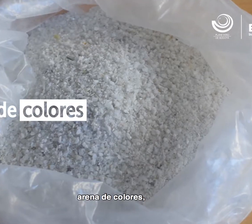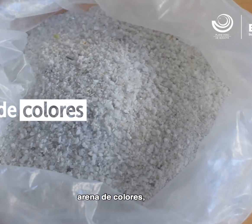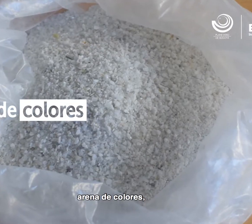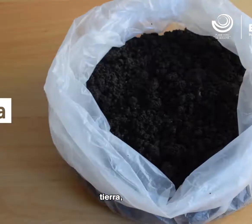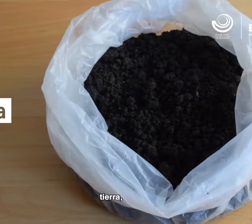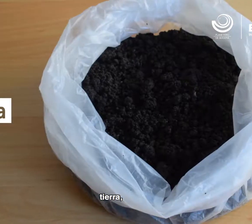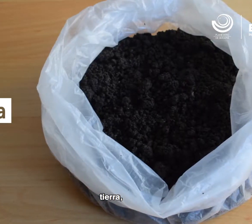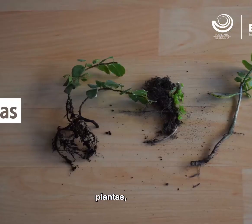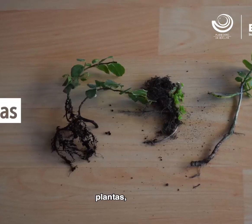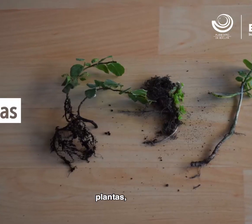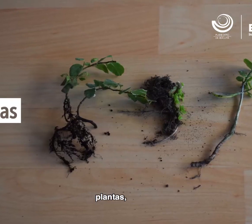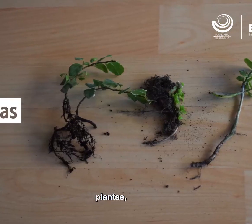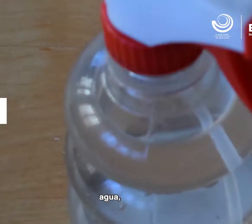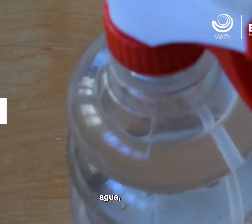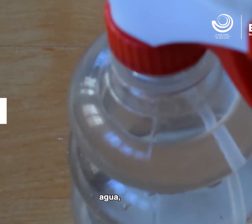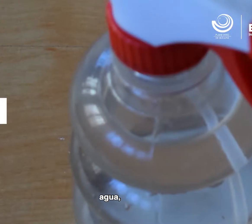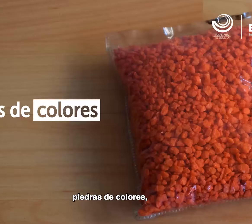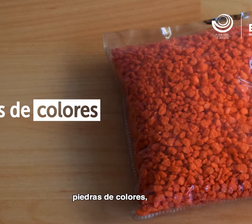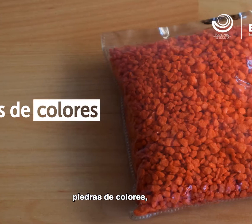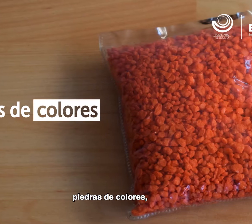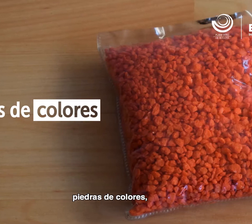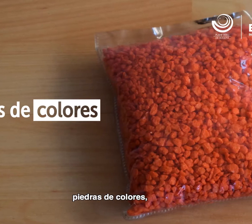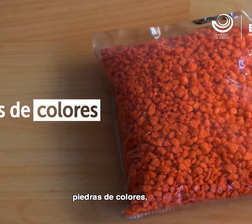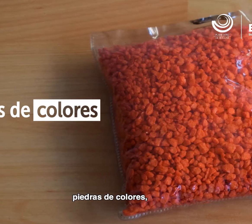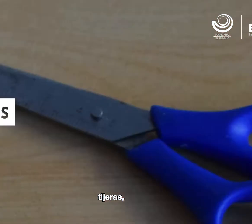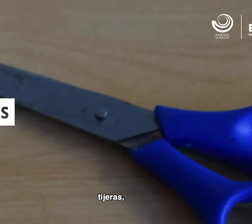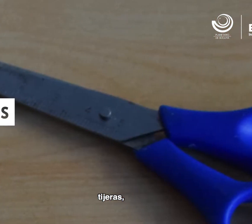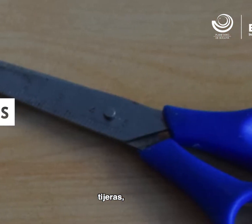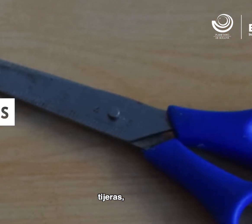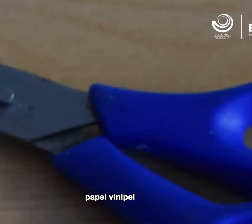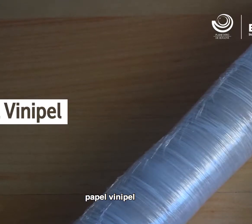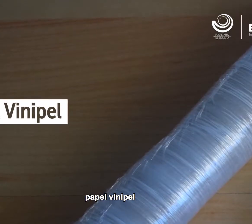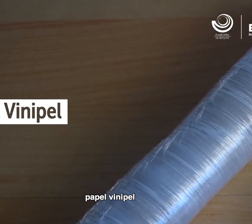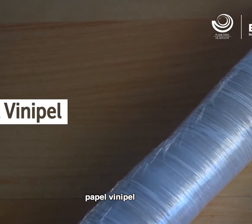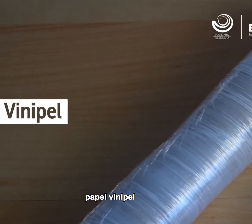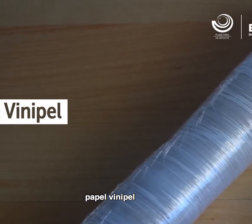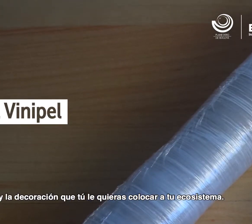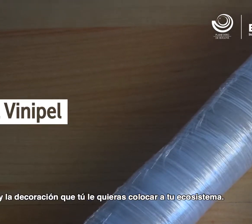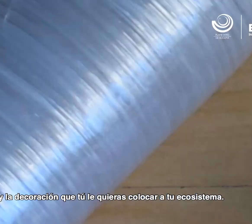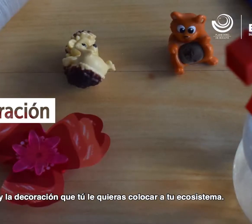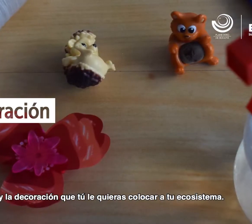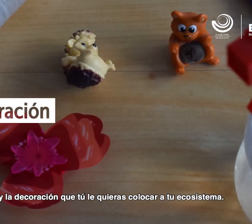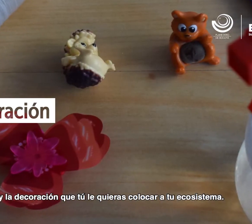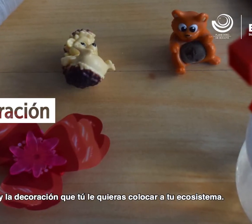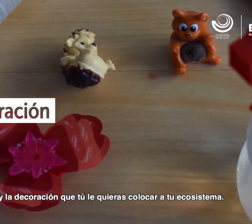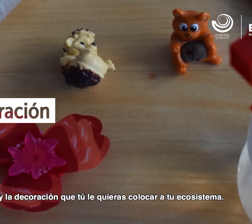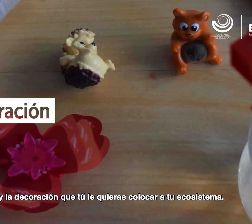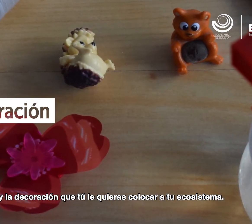colores, tierra, plantas, agua, piedra de colores, tijeras, papel vinipel y la decoración que tú le quieras colocar